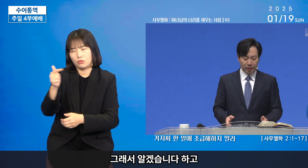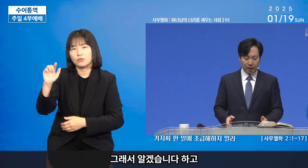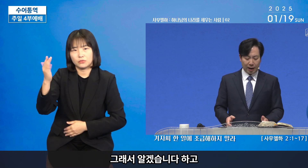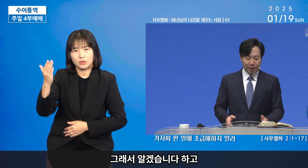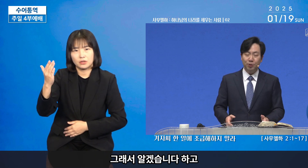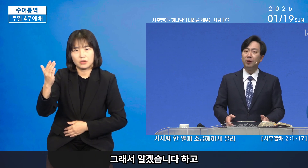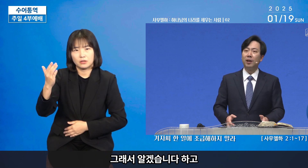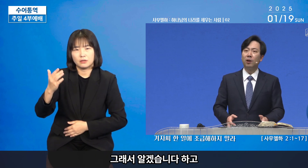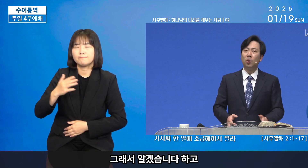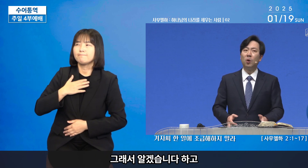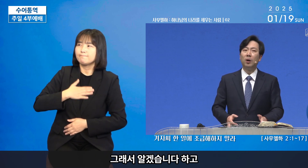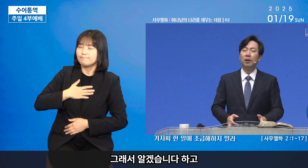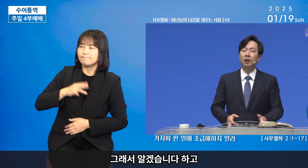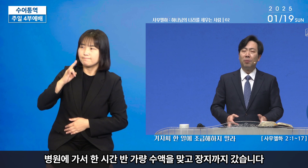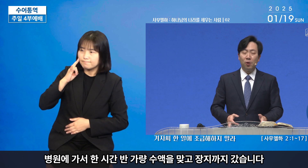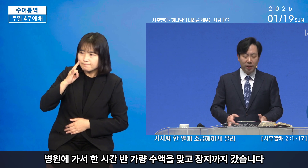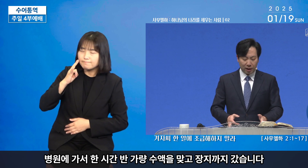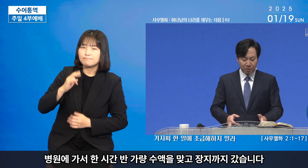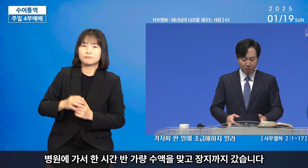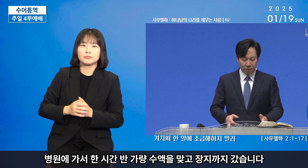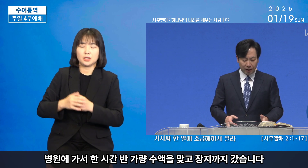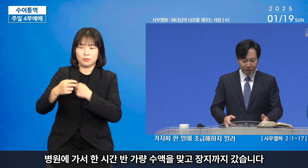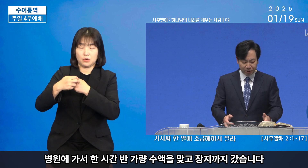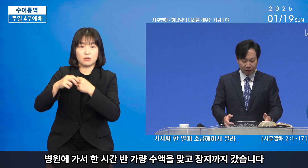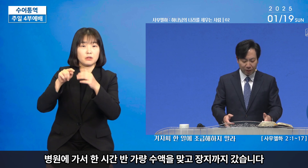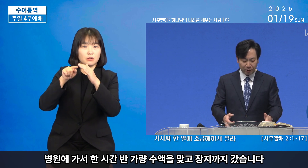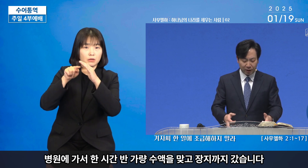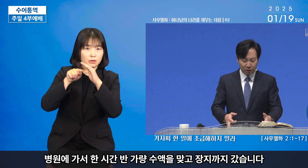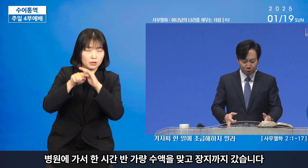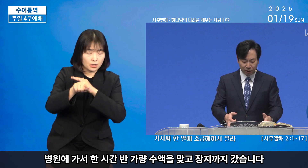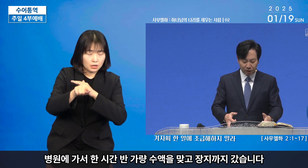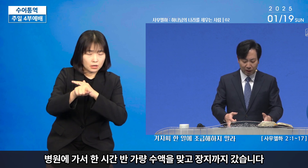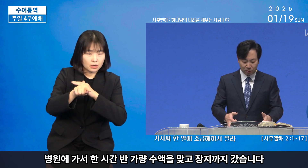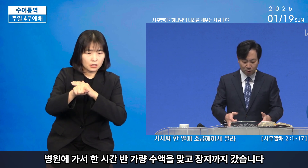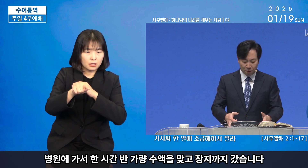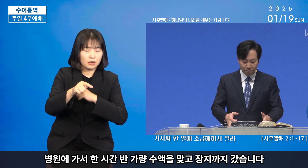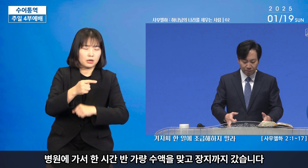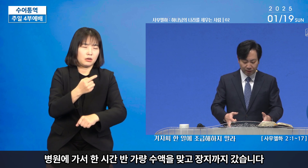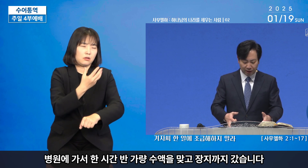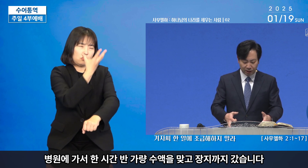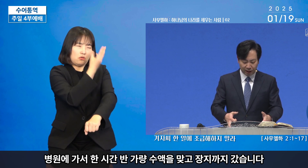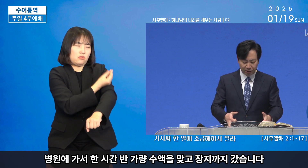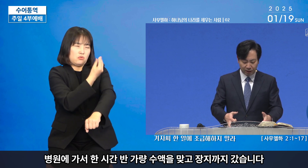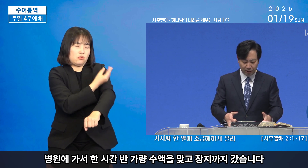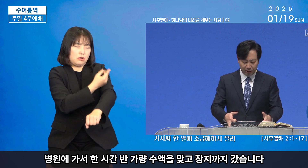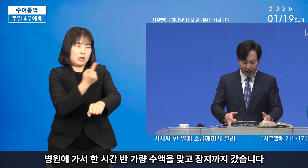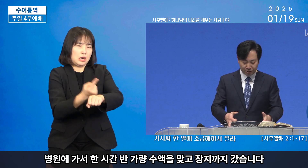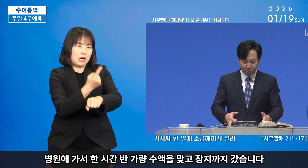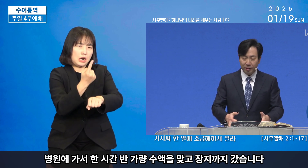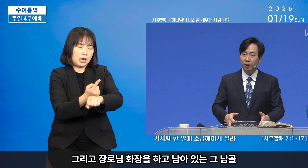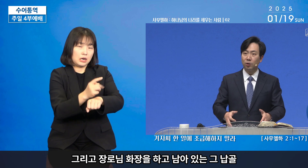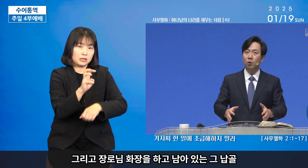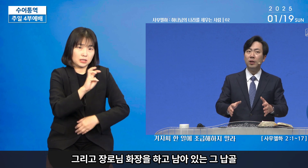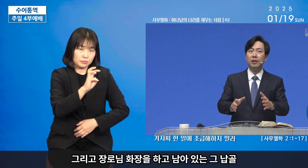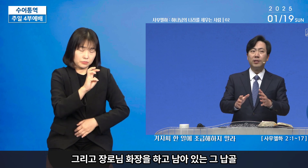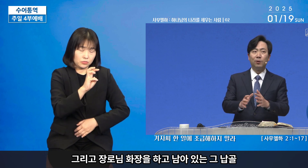그래서 알겠습니다 하고 병원에 가서 1시간 반가량 수액을 맞고 장지까지 갔습니다. 그리고